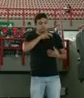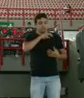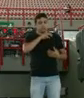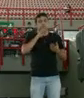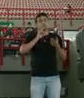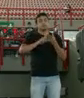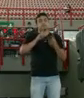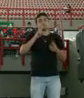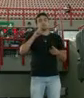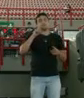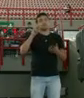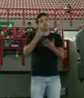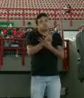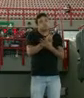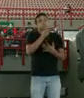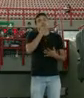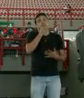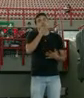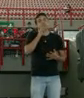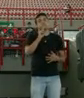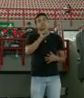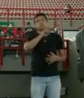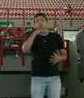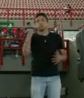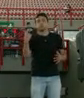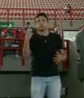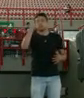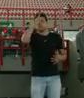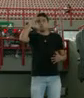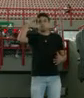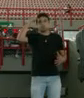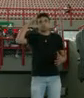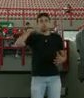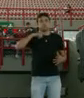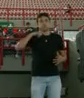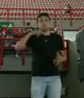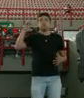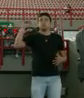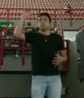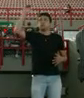Lázaro, a principal causa de morte de pessoas com